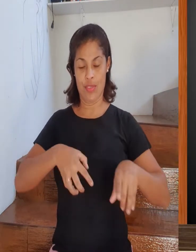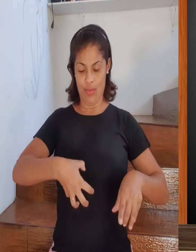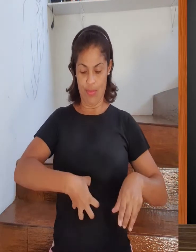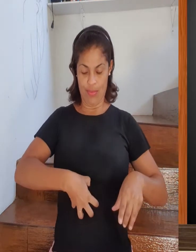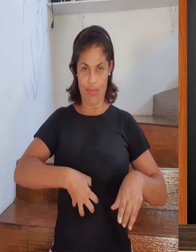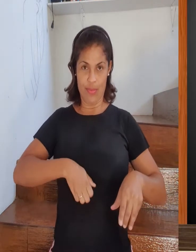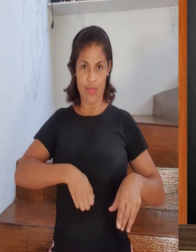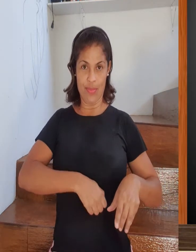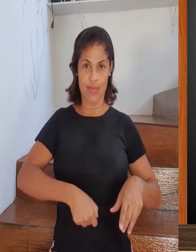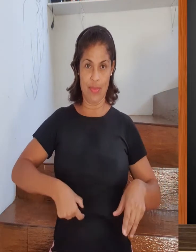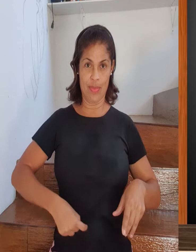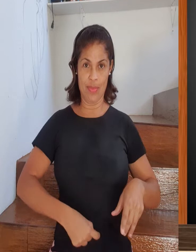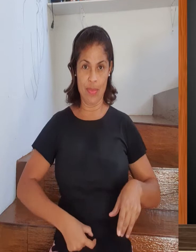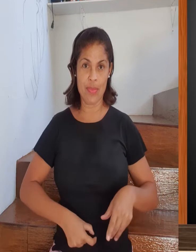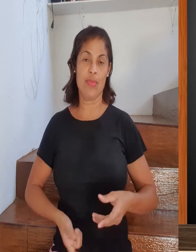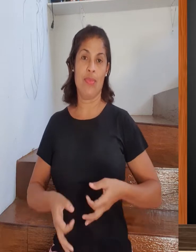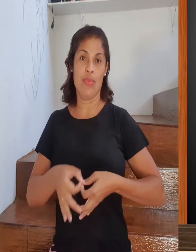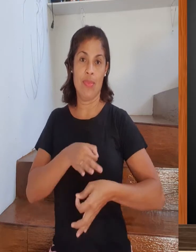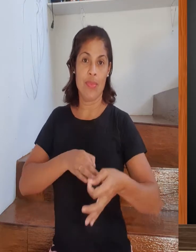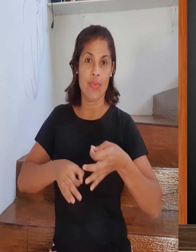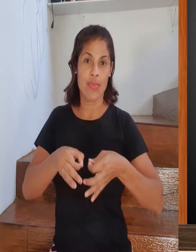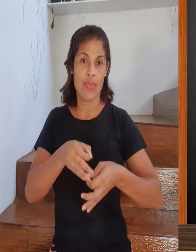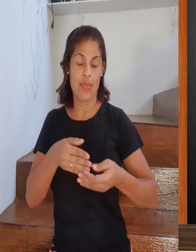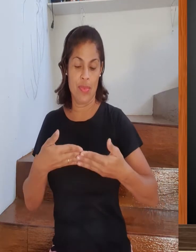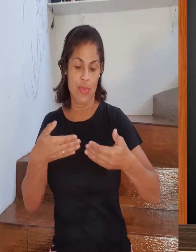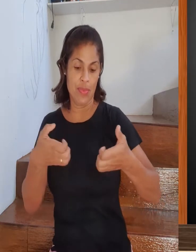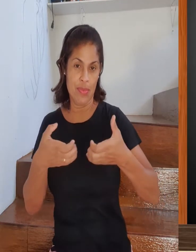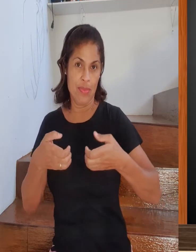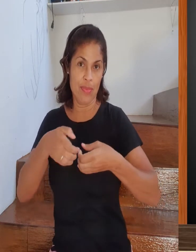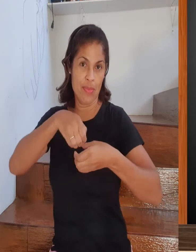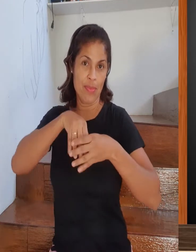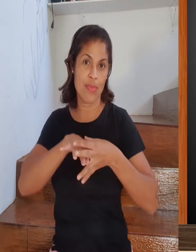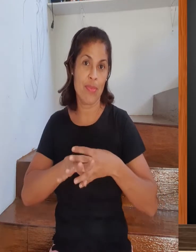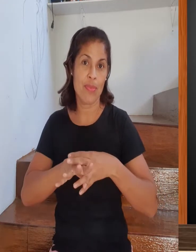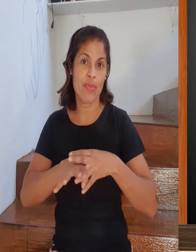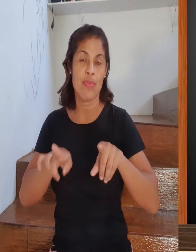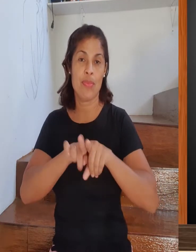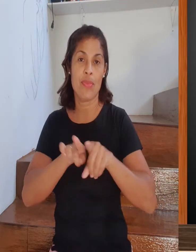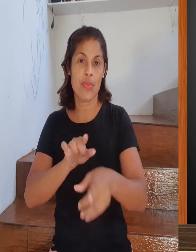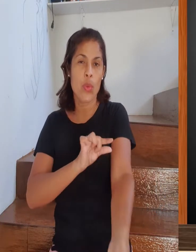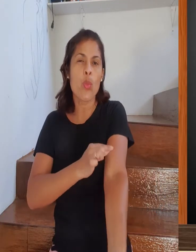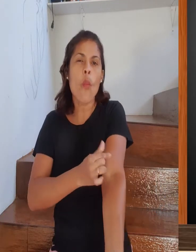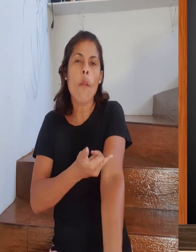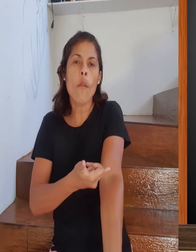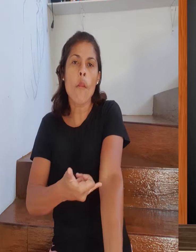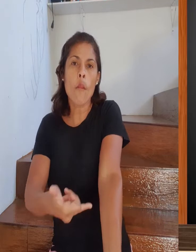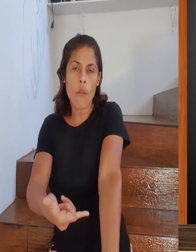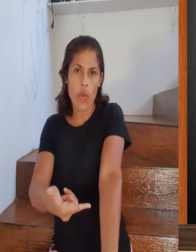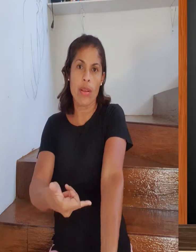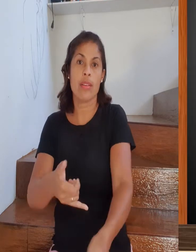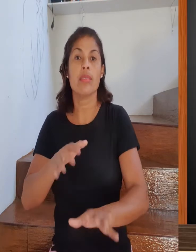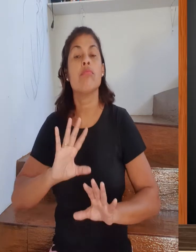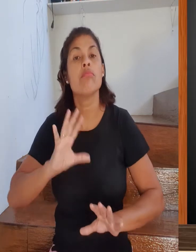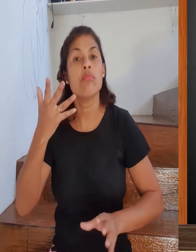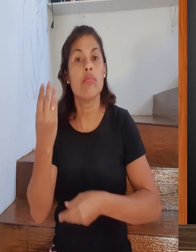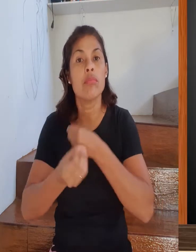do trato gastrointestinal, as membranas de células musculares e, por fim, os capilares sanguíneos.